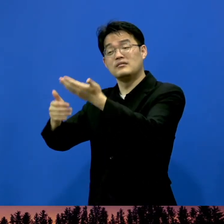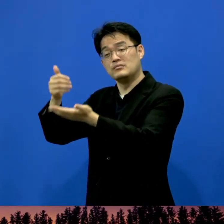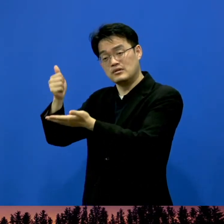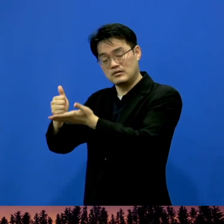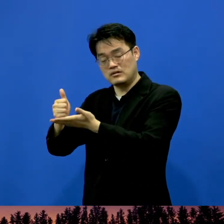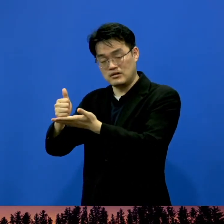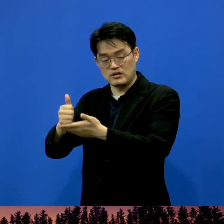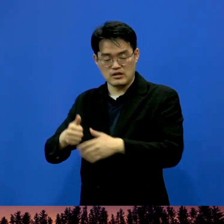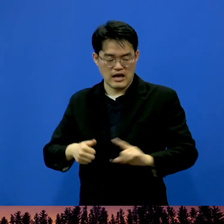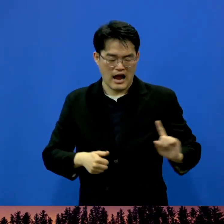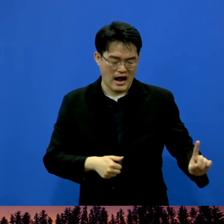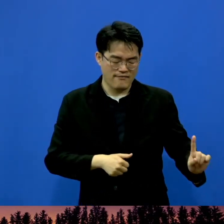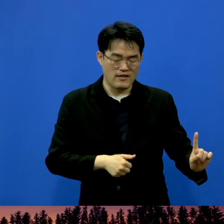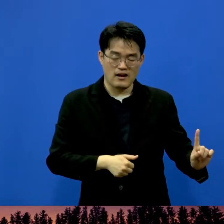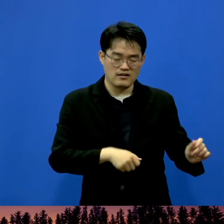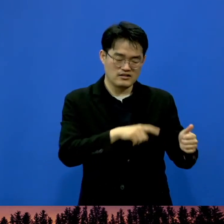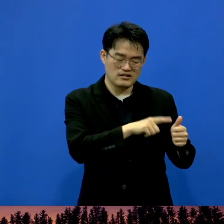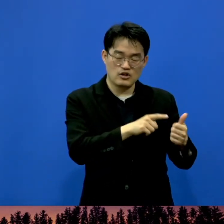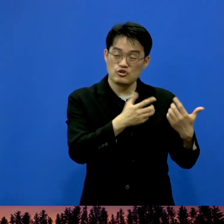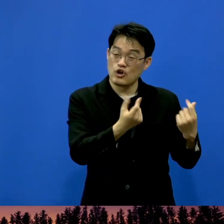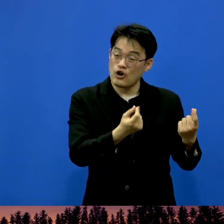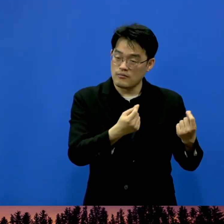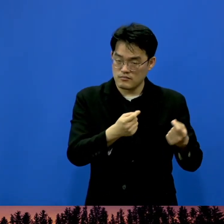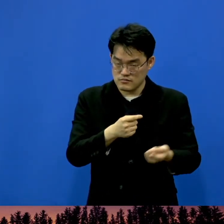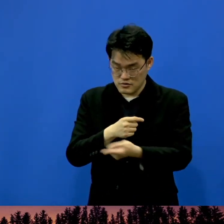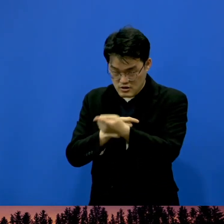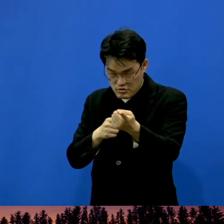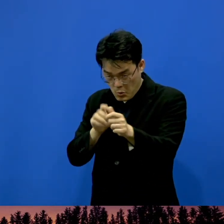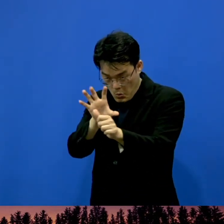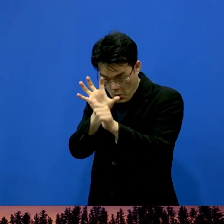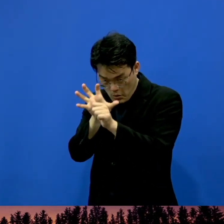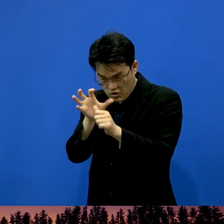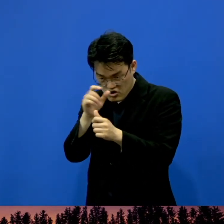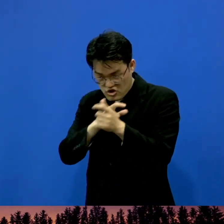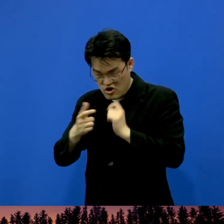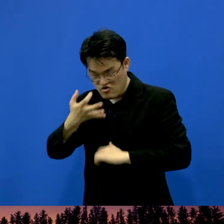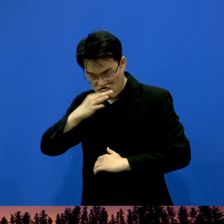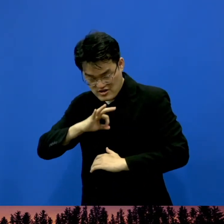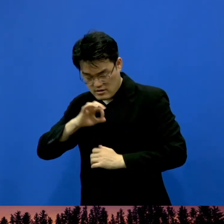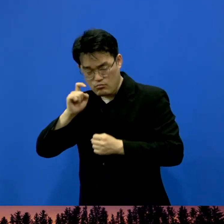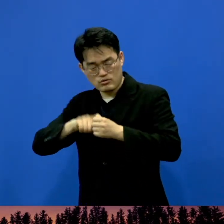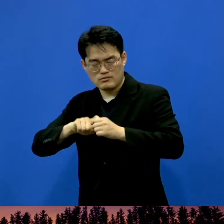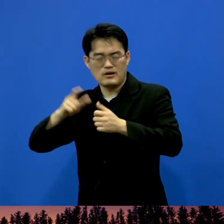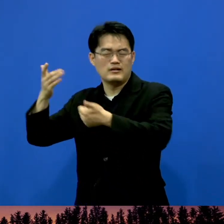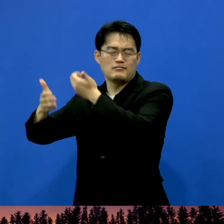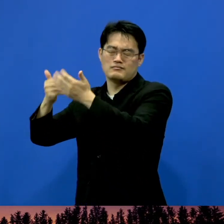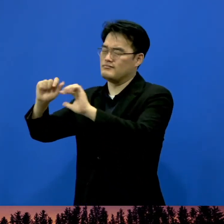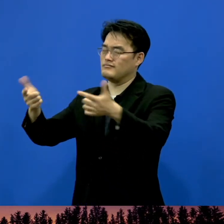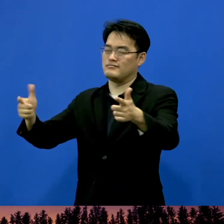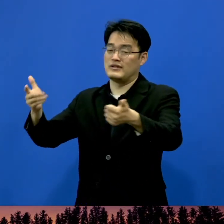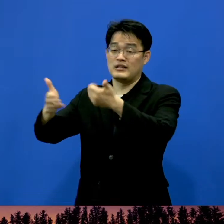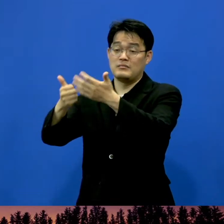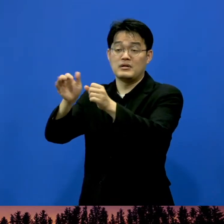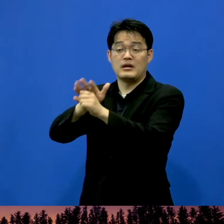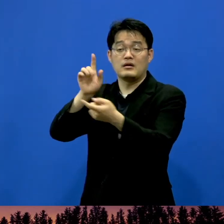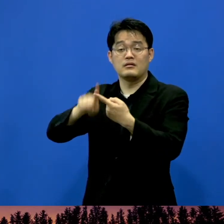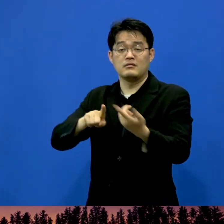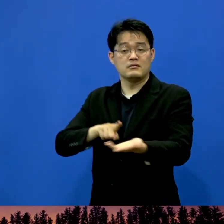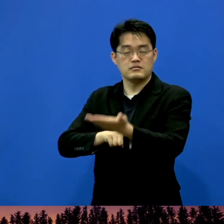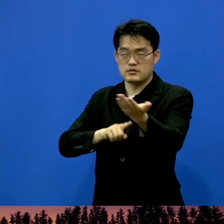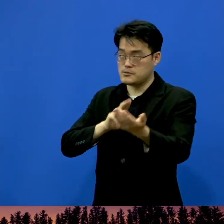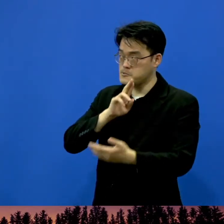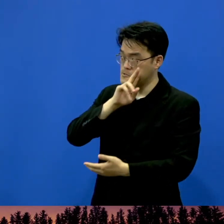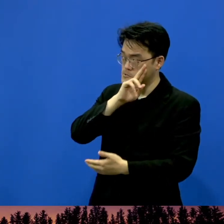종의 생각처럼 우리를 이용해 먹으려고 하는 주인이 아니라는 거예요. 하나님의 사랑을 의심해서는 안 된다.